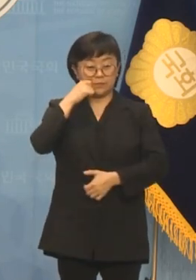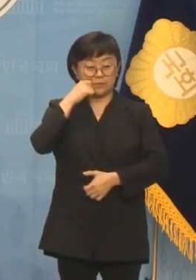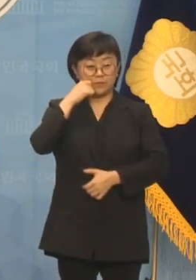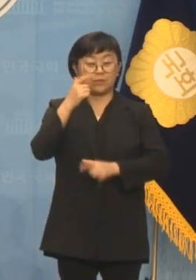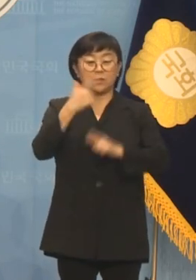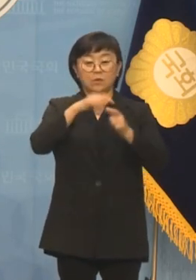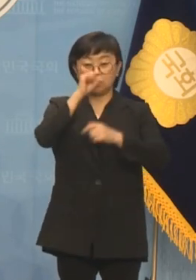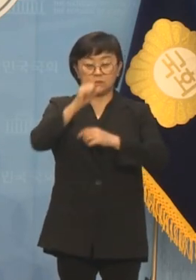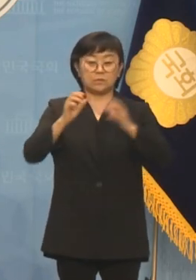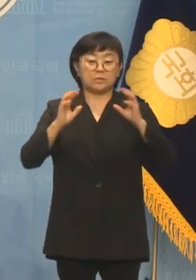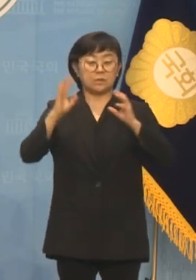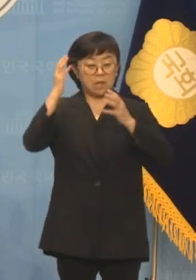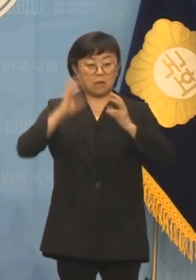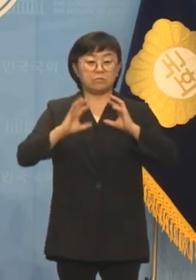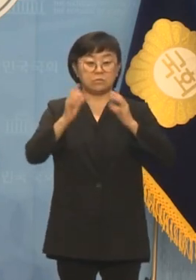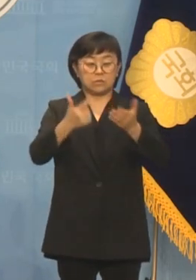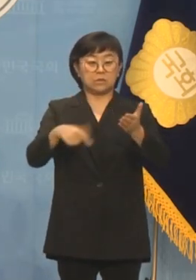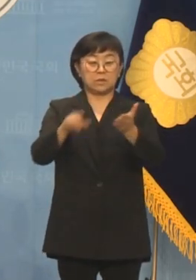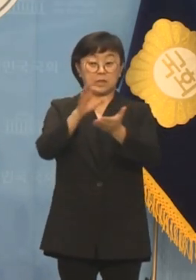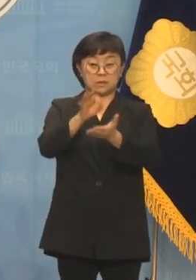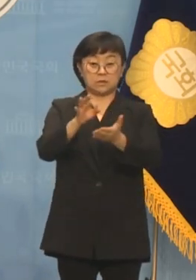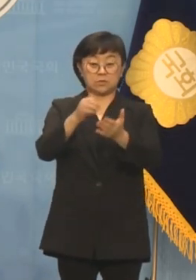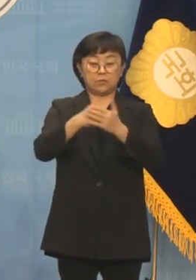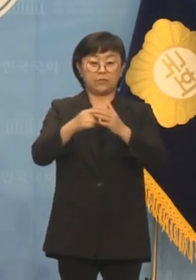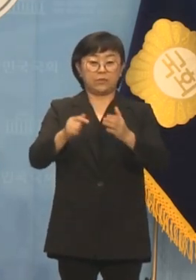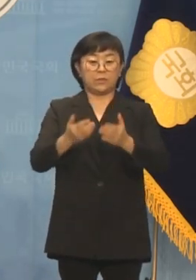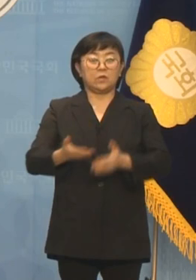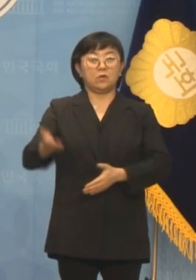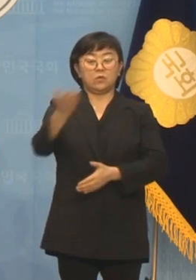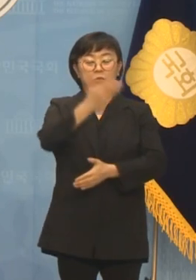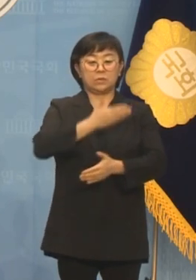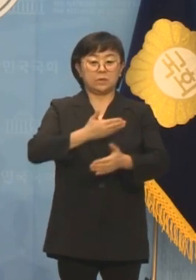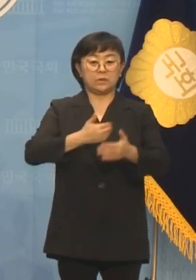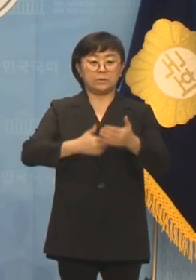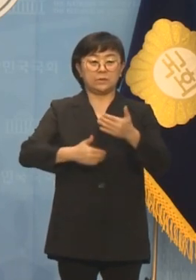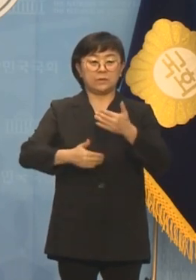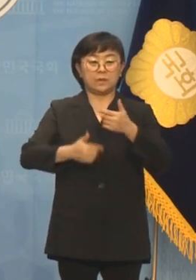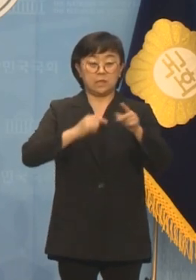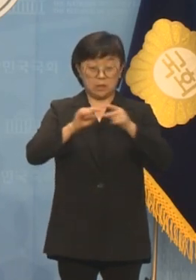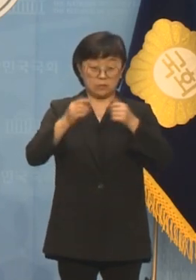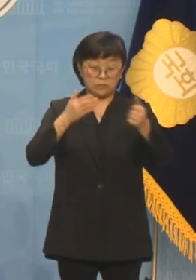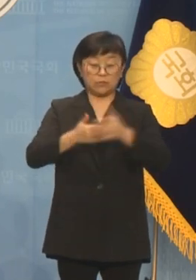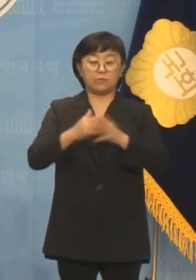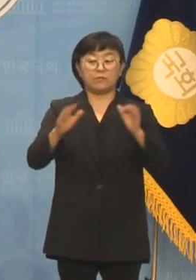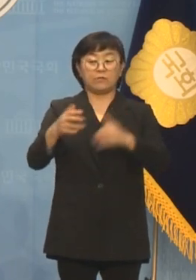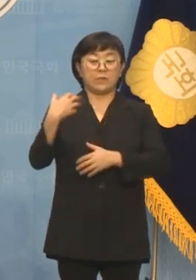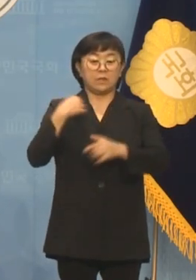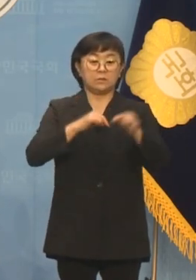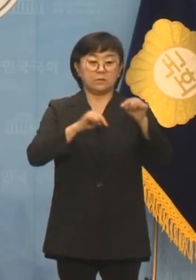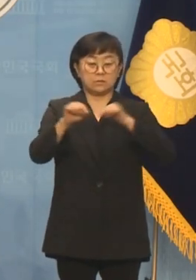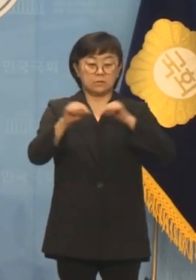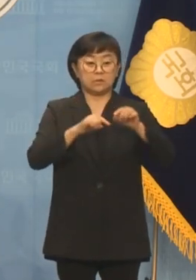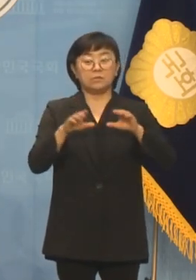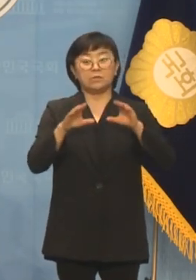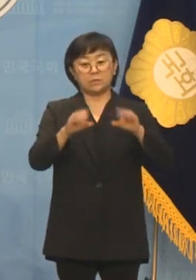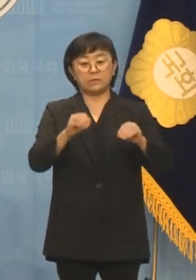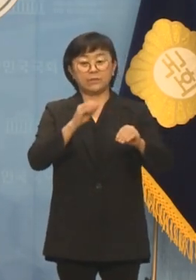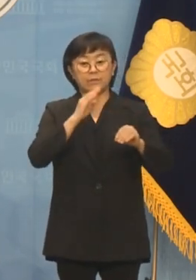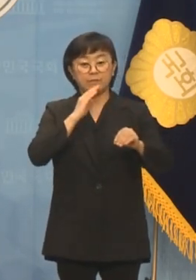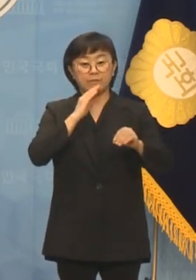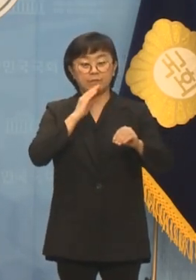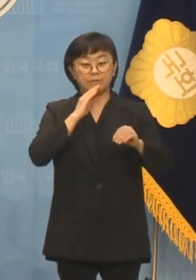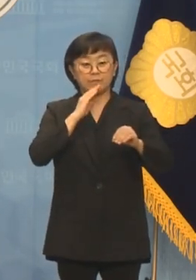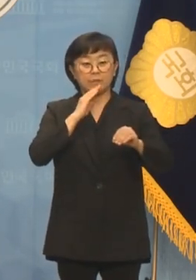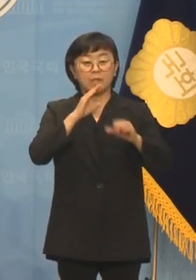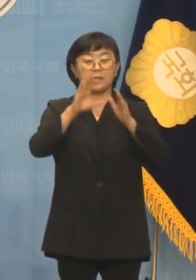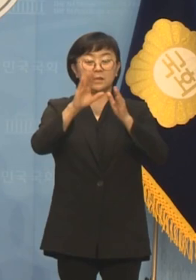나은 대한민국 위에 같이 걸어온 동료분들께 양해를 구합니다. 국회의원으로서 정치는 멈추지만